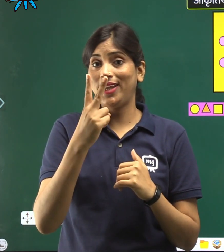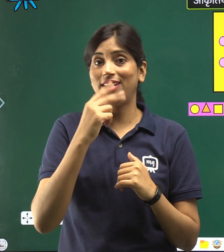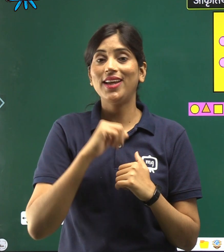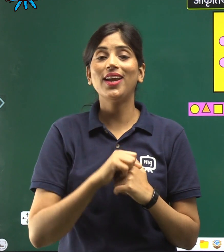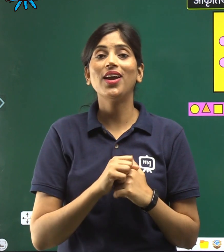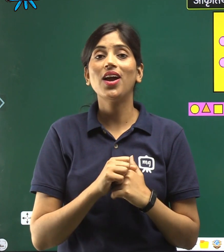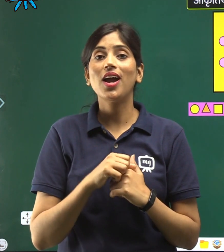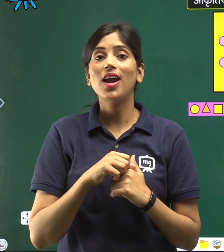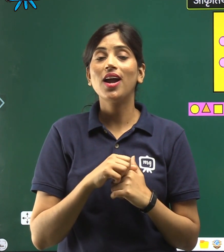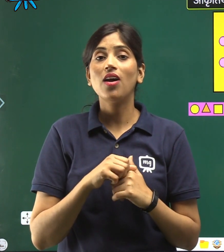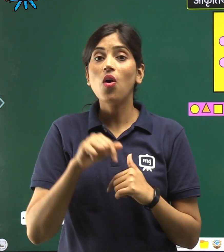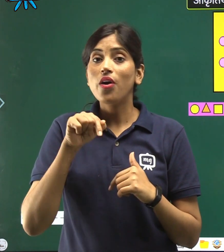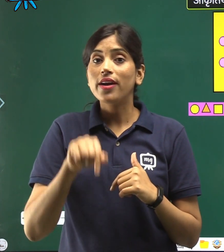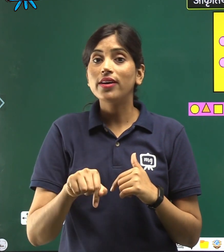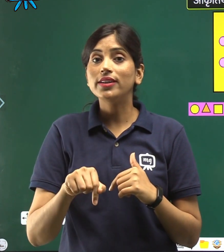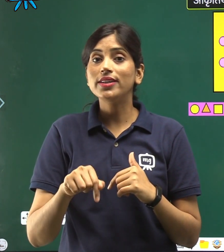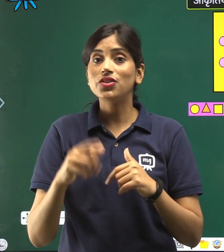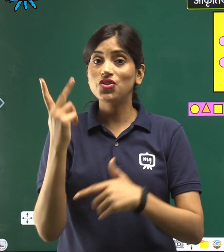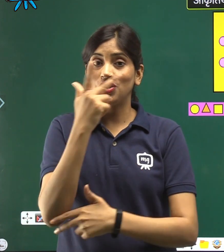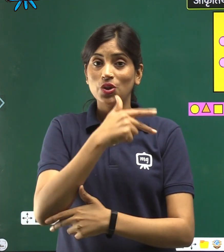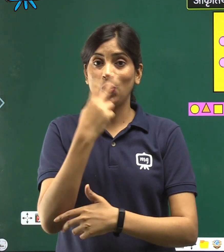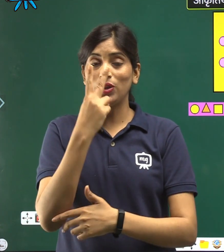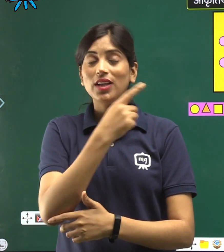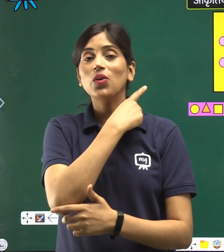देखिए, इस चित्र को देखो